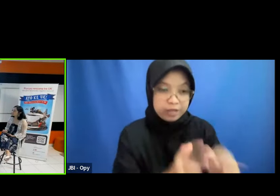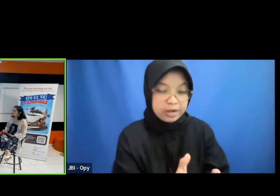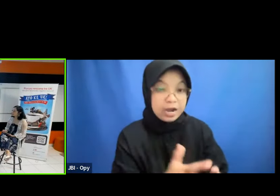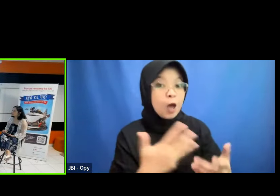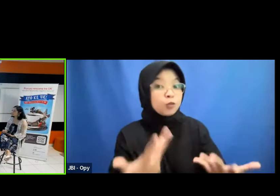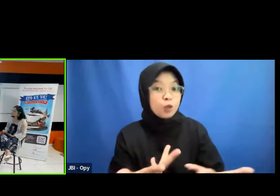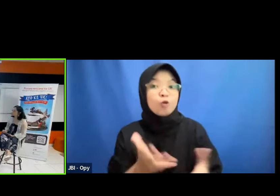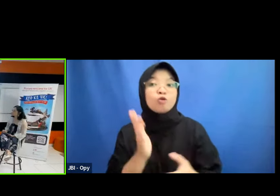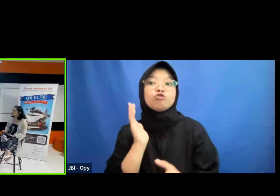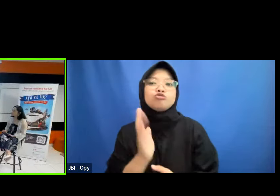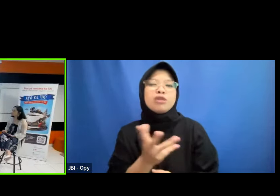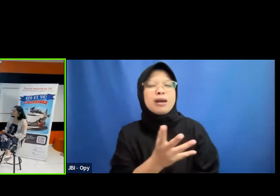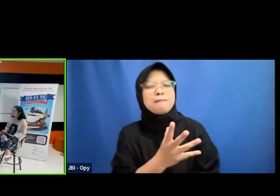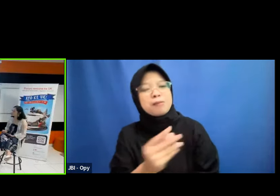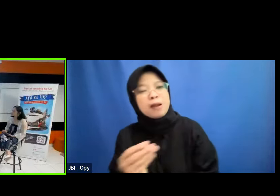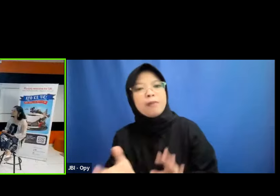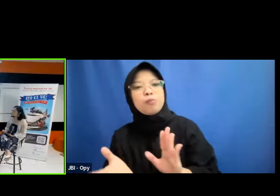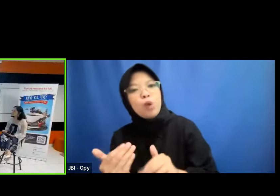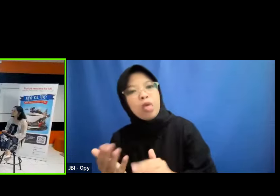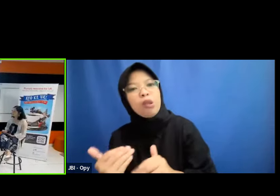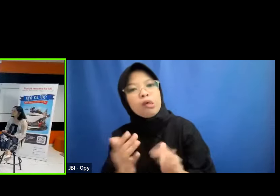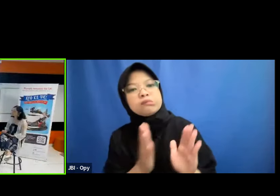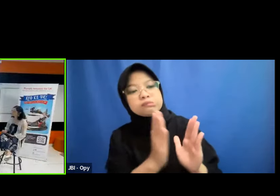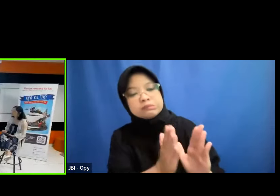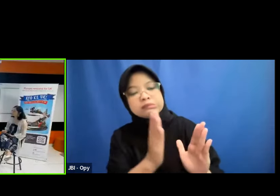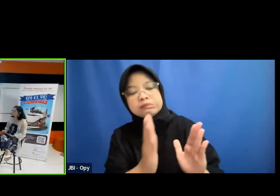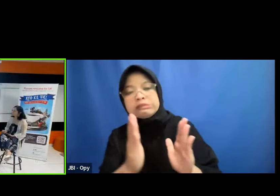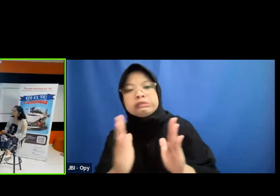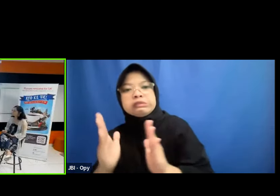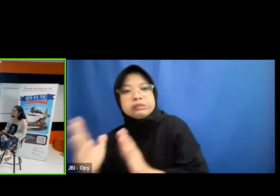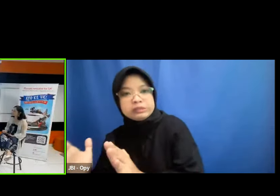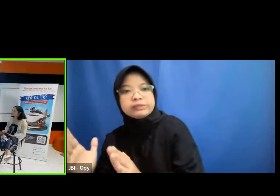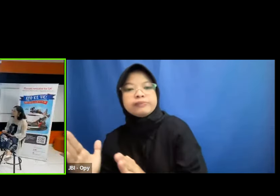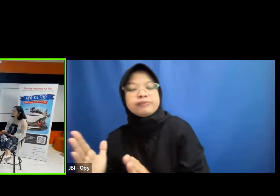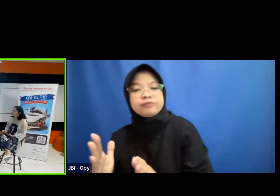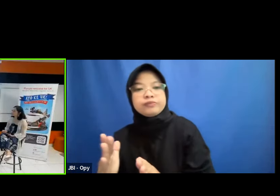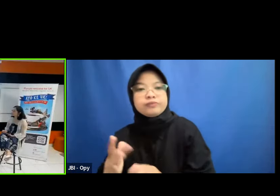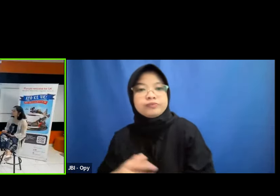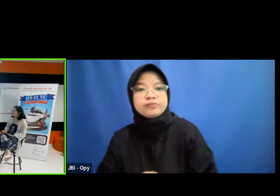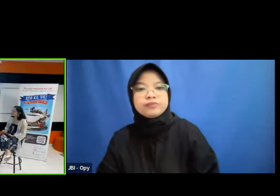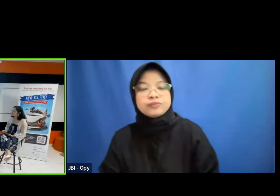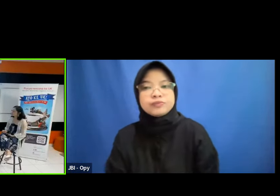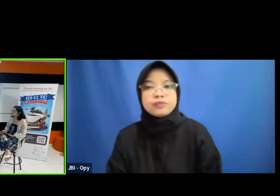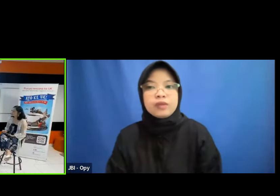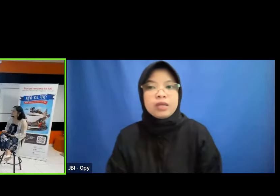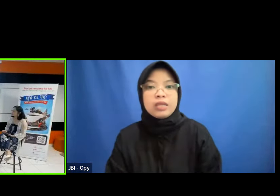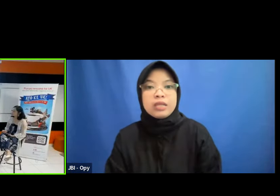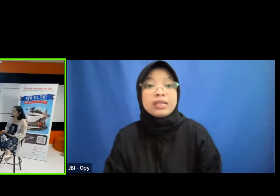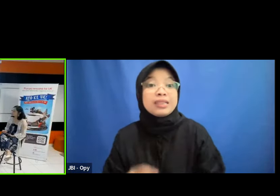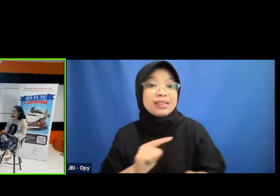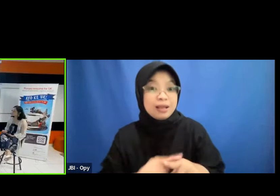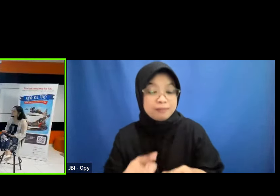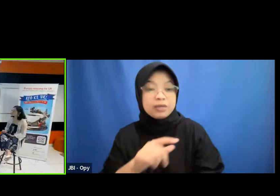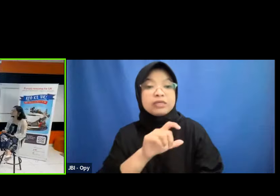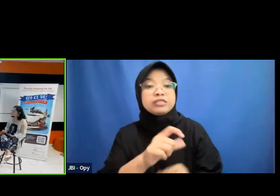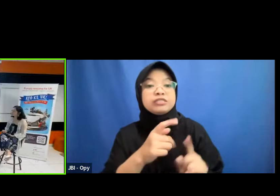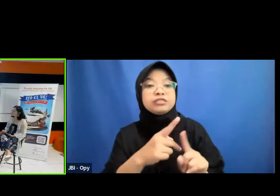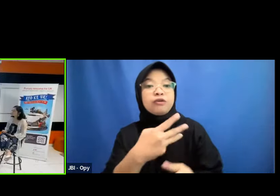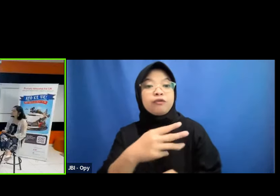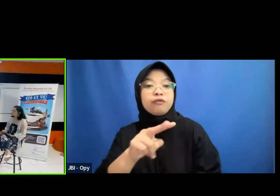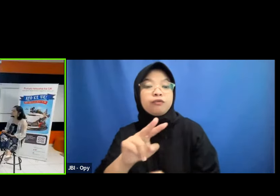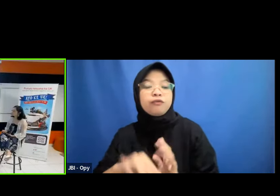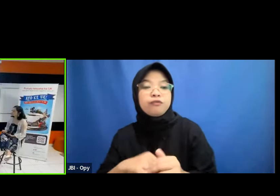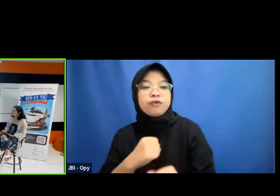juga yang sudah beberapa kali melewati atau ya melewati si tahap interview Tapi pada dasarnya interview shening itu benar